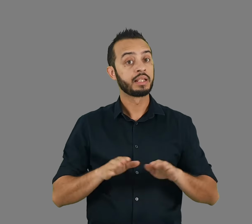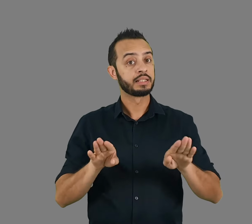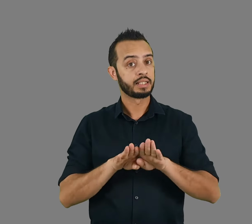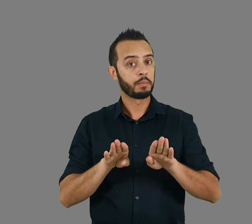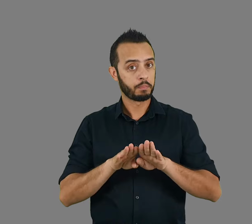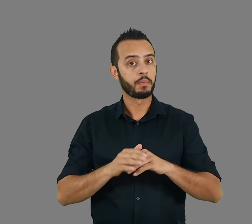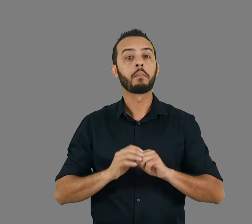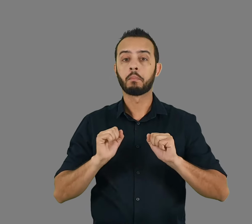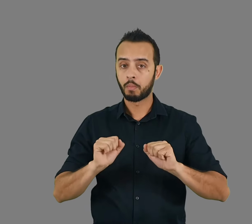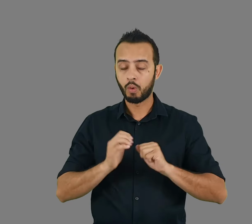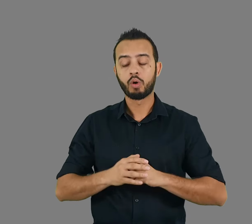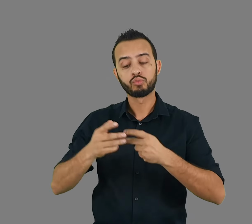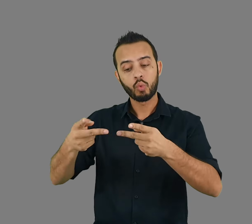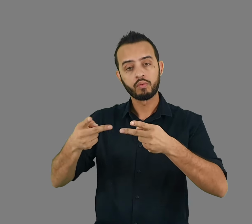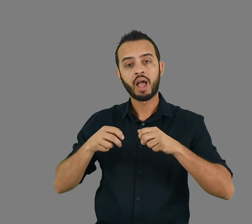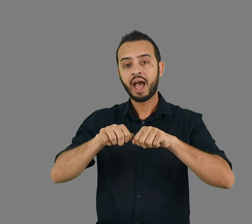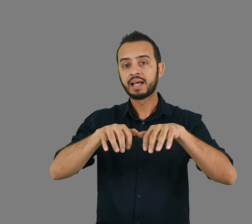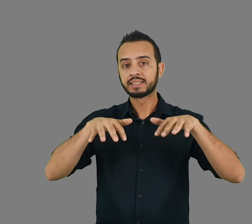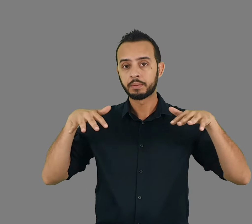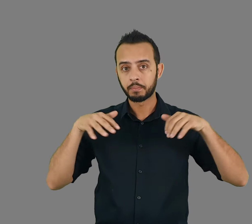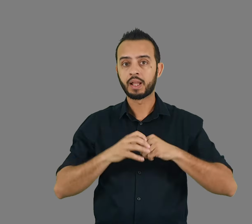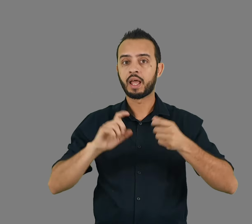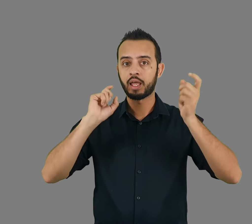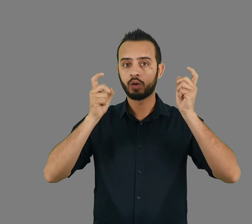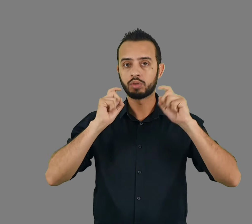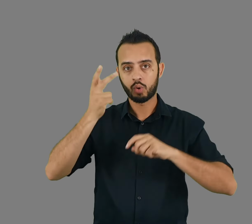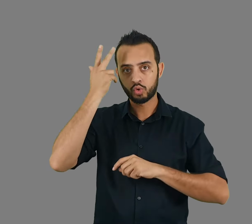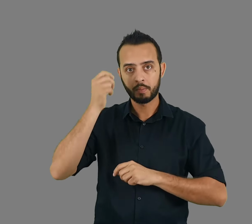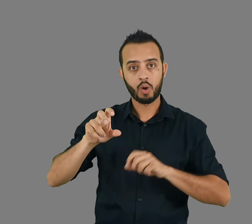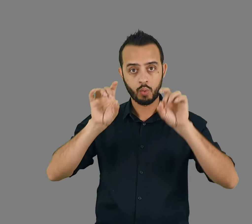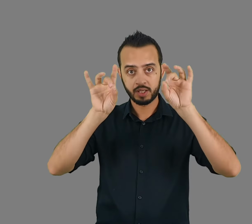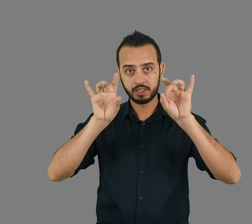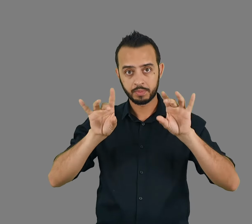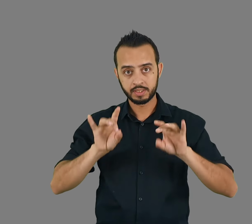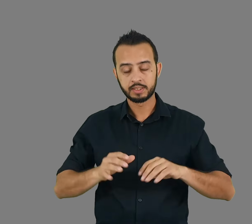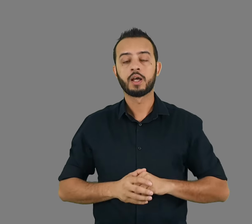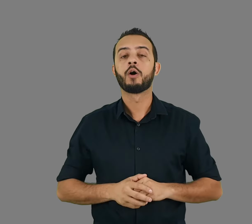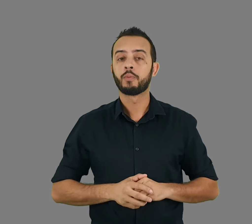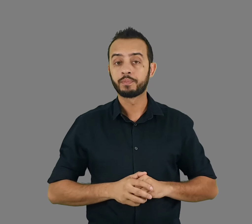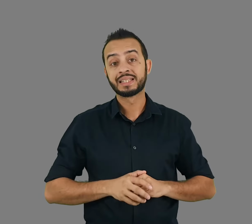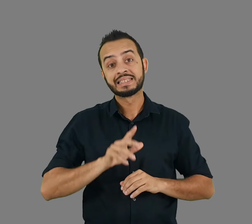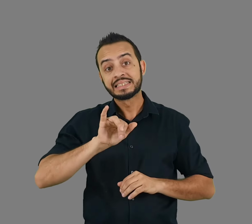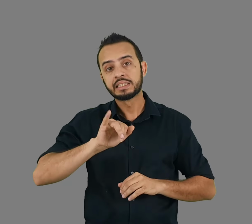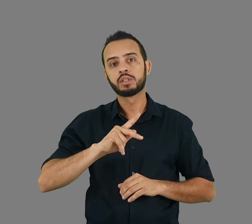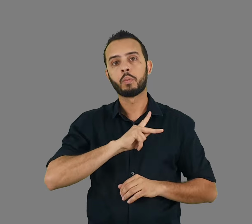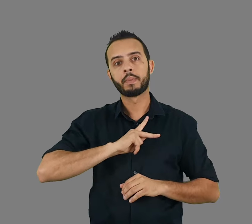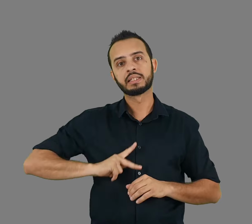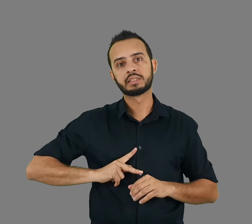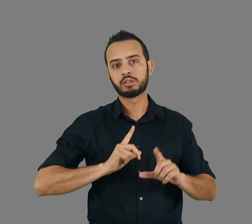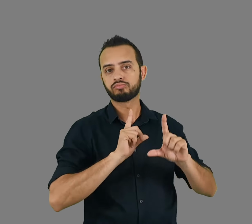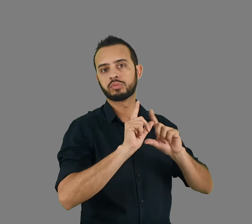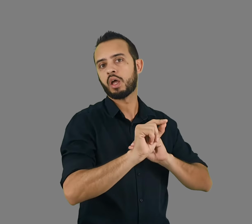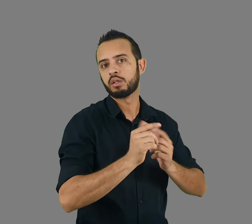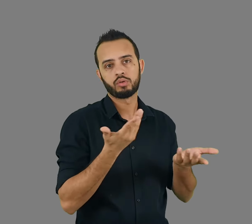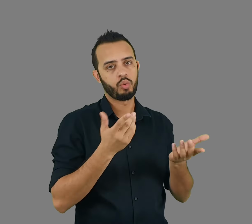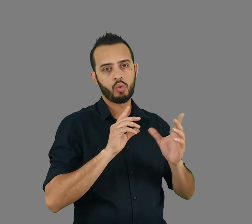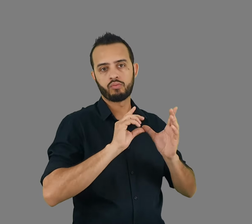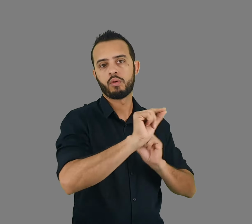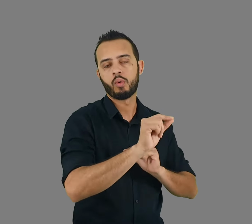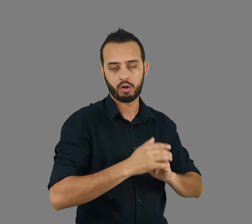convocar assembleias gerais, ordinárias ou extraordinárias, na falta ou ausência definitiva do presidente, assumindo o cargo